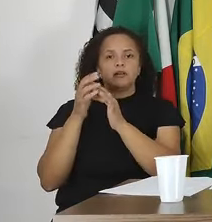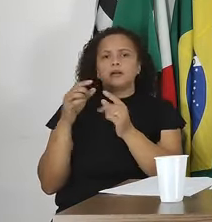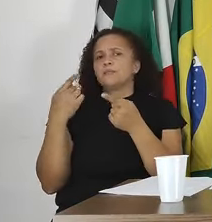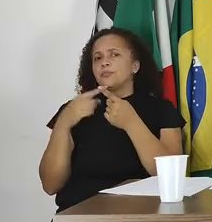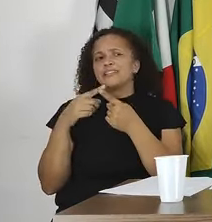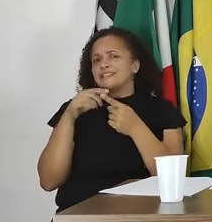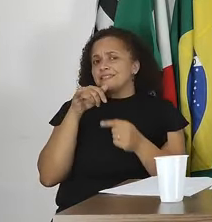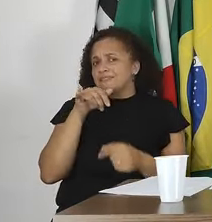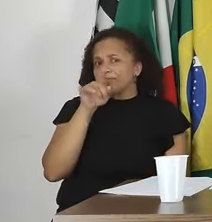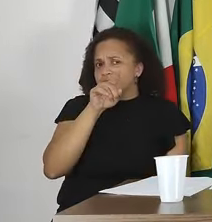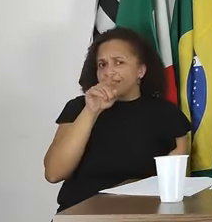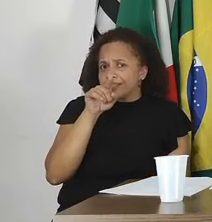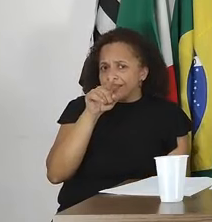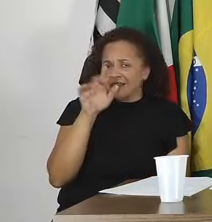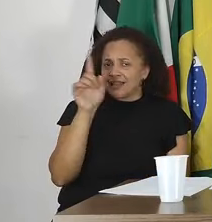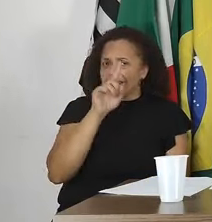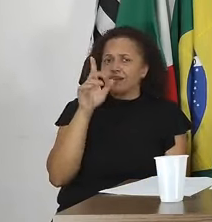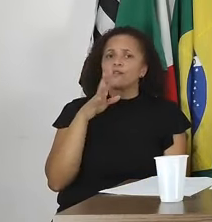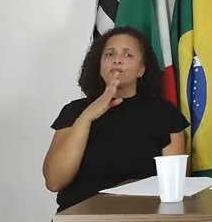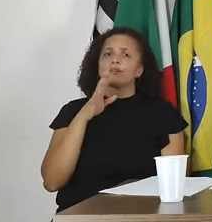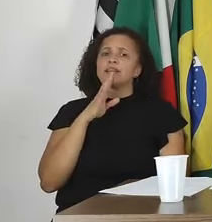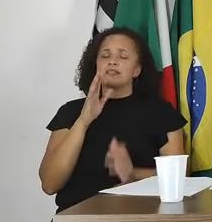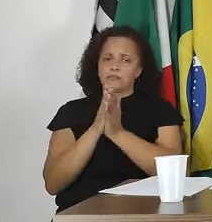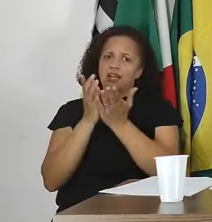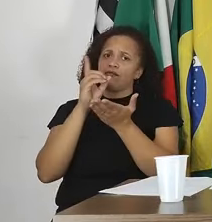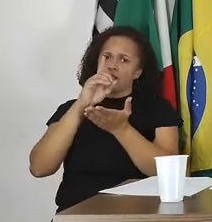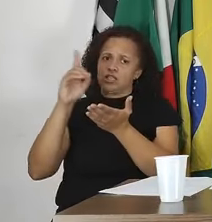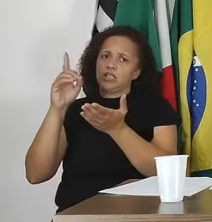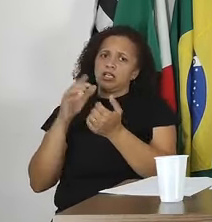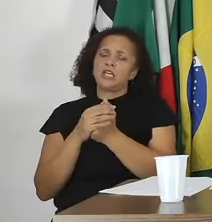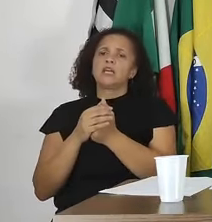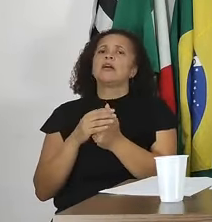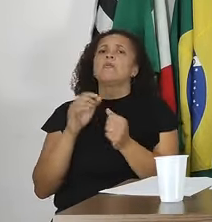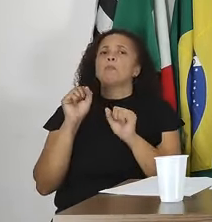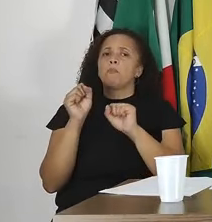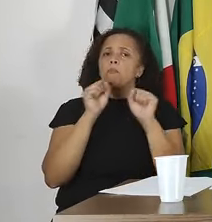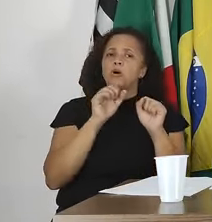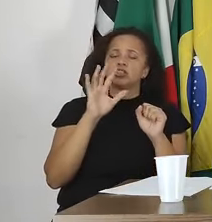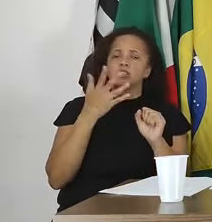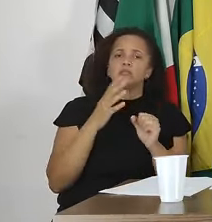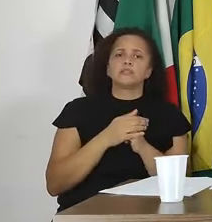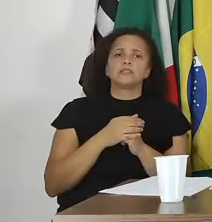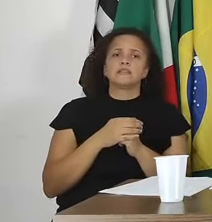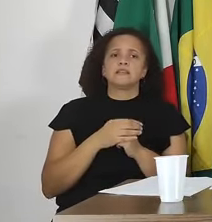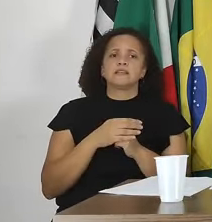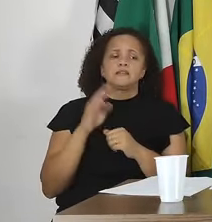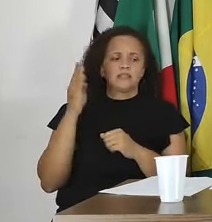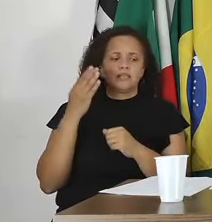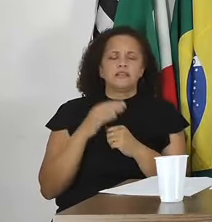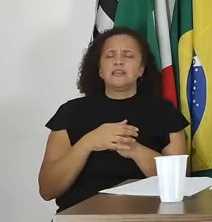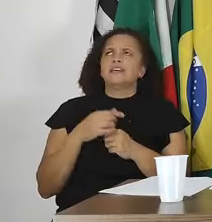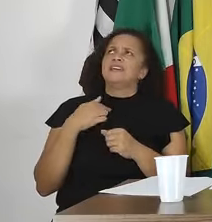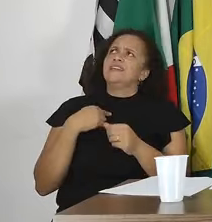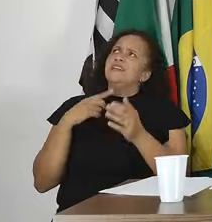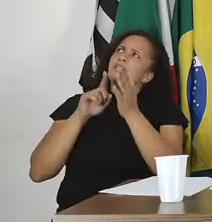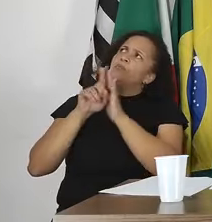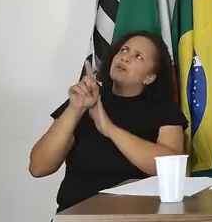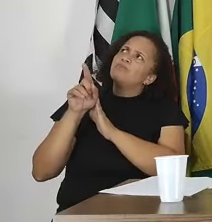das Escrituras, pode ser traiçoeira e uma forma de escravidão. Porque eu perguntei para Deus, né? Por